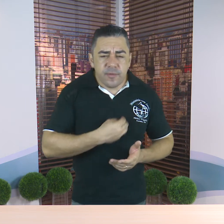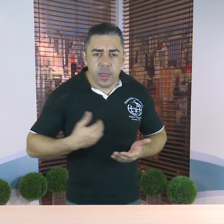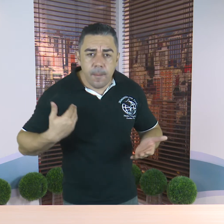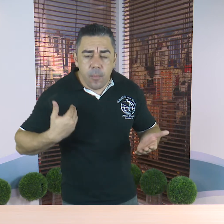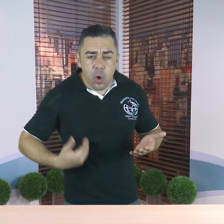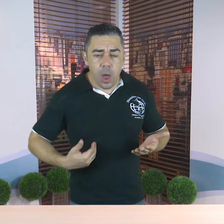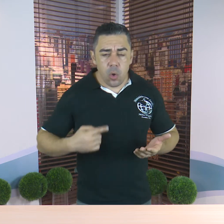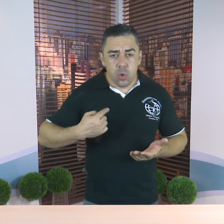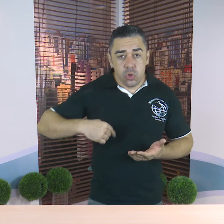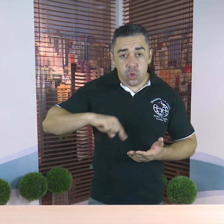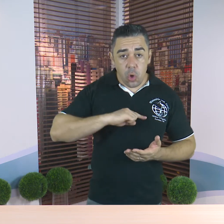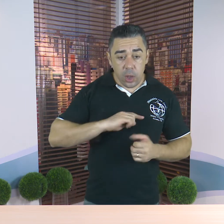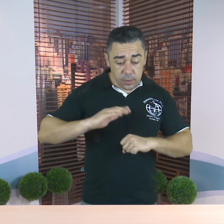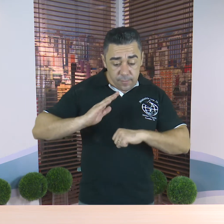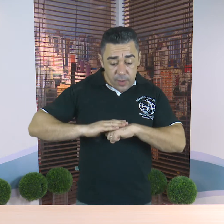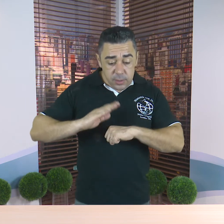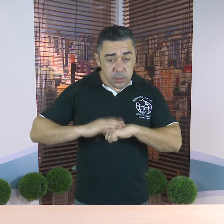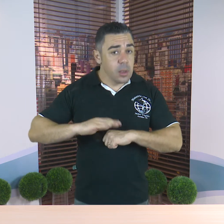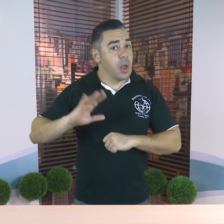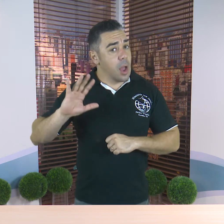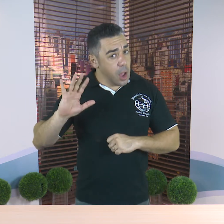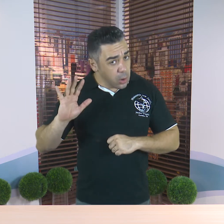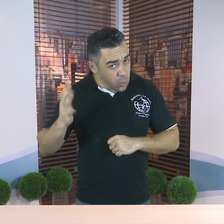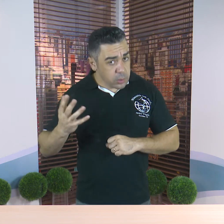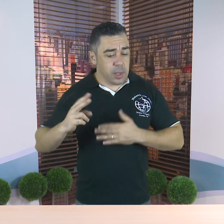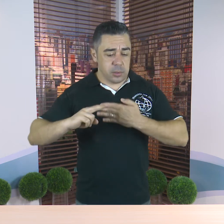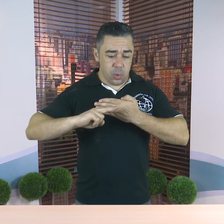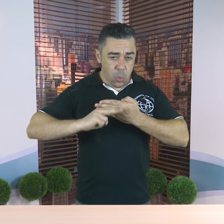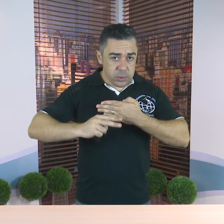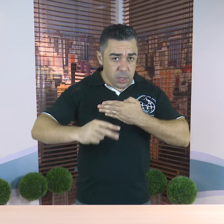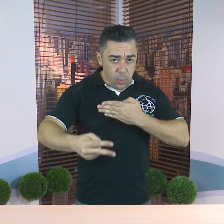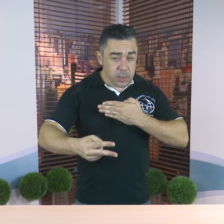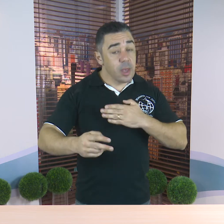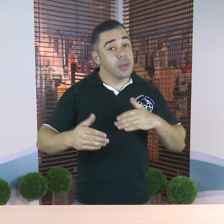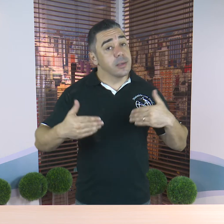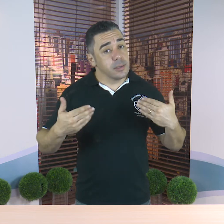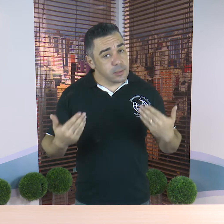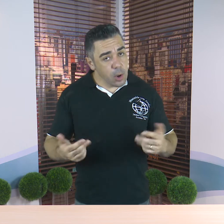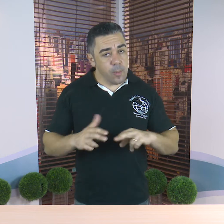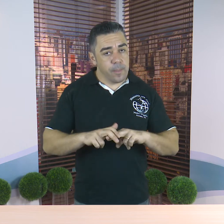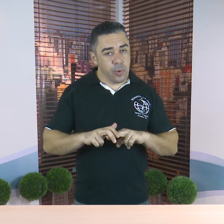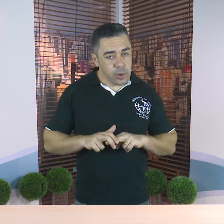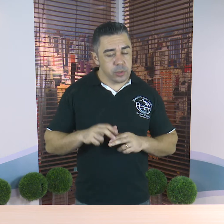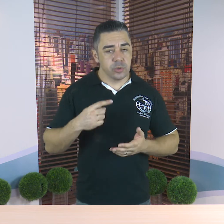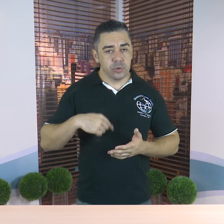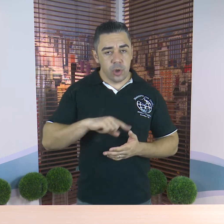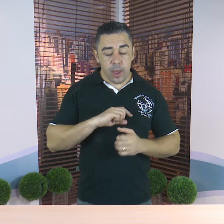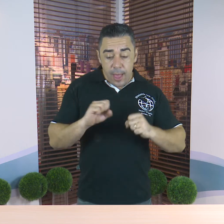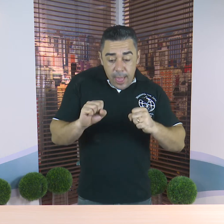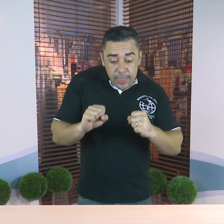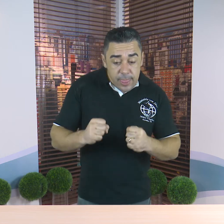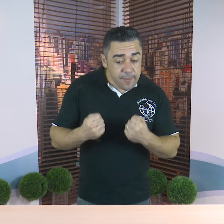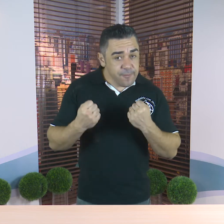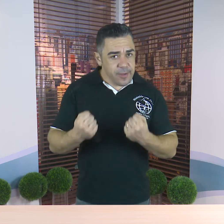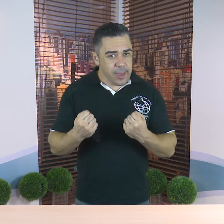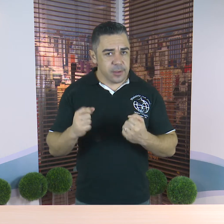sempre produziram consequências. Ele, portanto, posiciona-se em defesa da moralidade que herdara dos